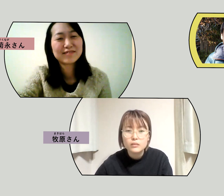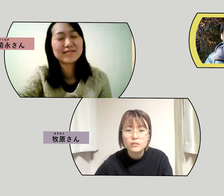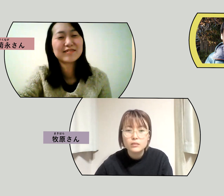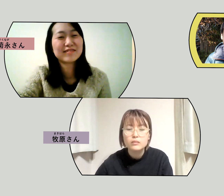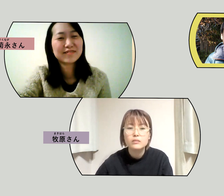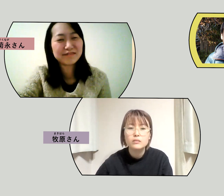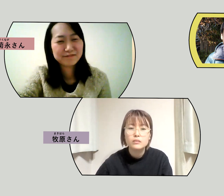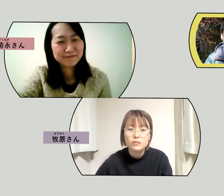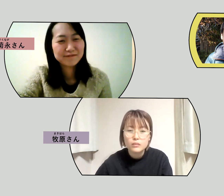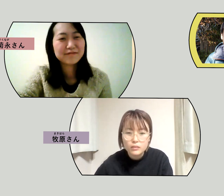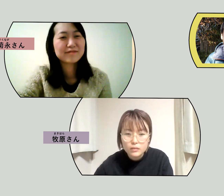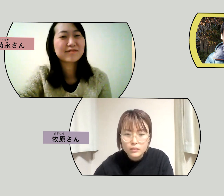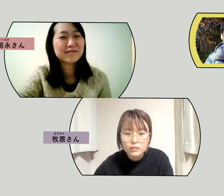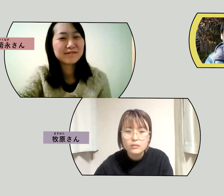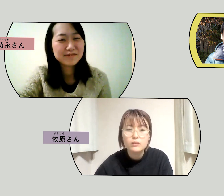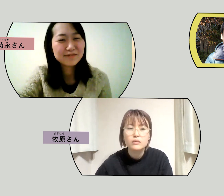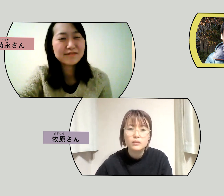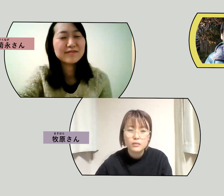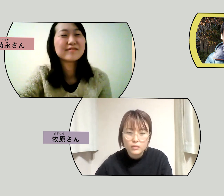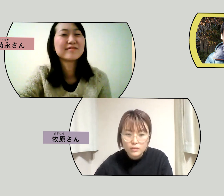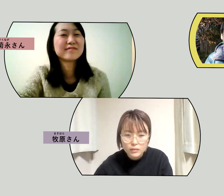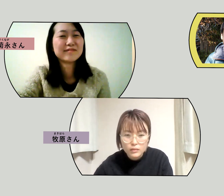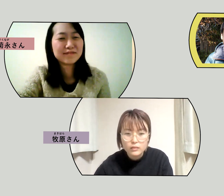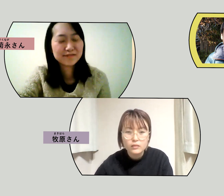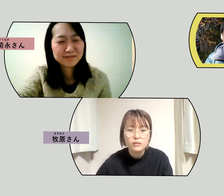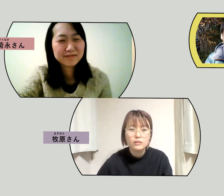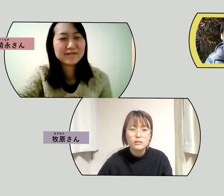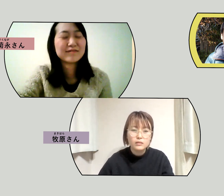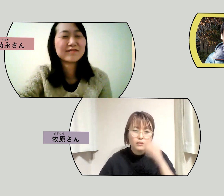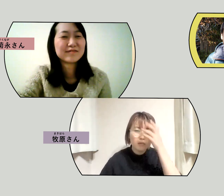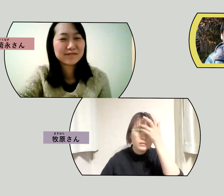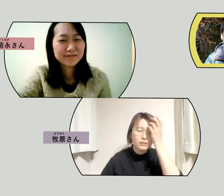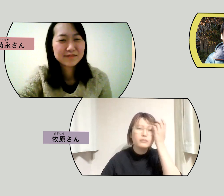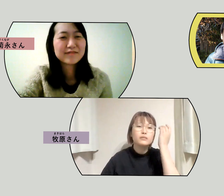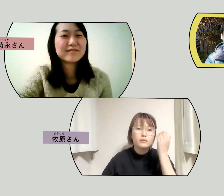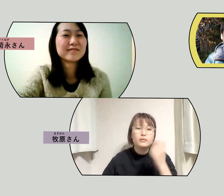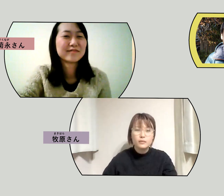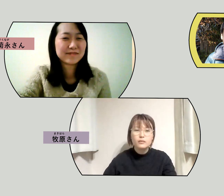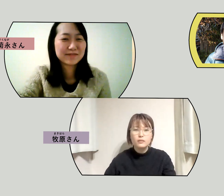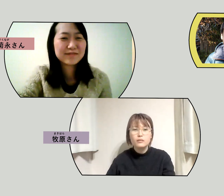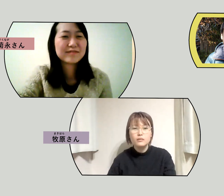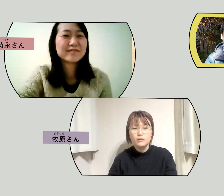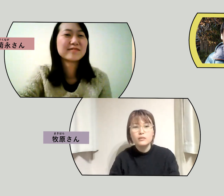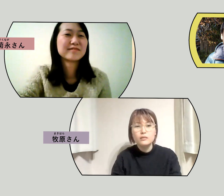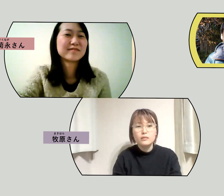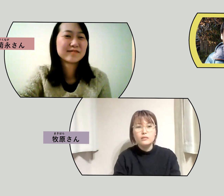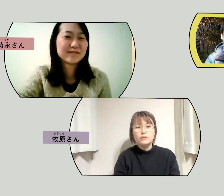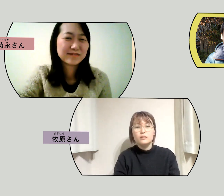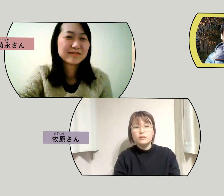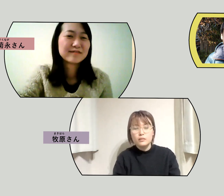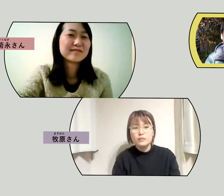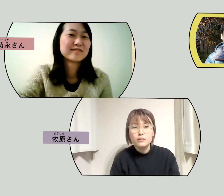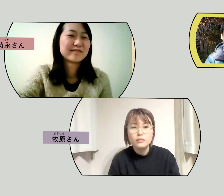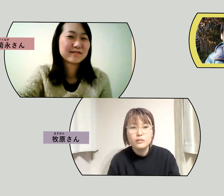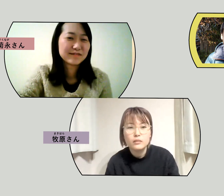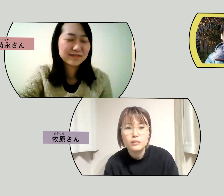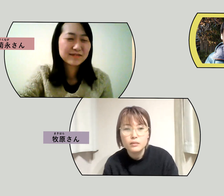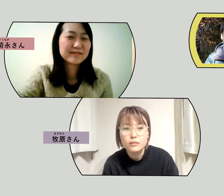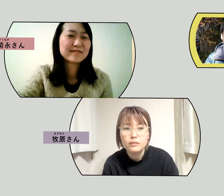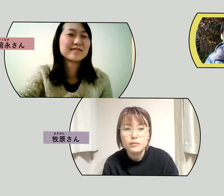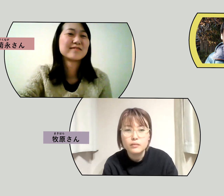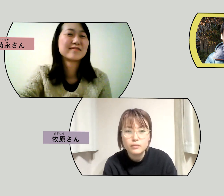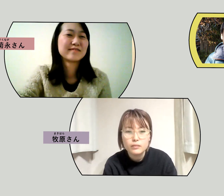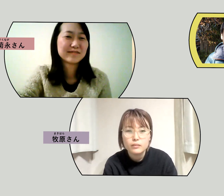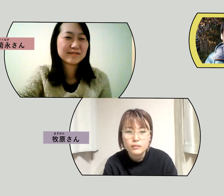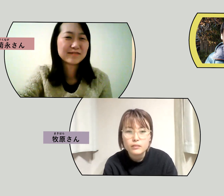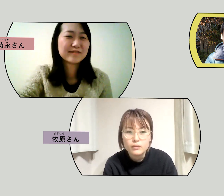関わっ関わりますし色を匂いとに翻訳することっていうのはその街の匂いとどう区別させるのかって